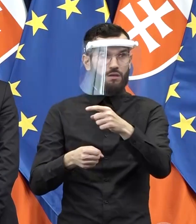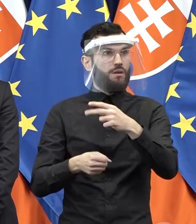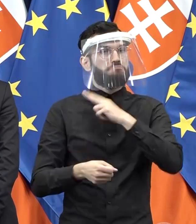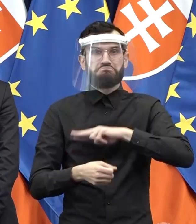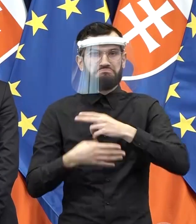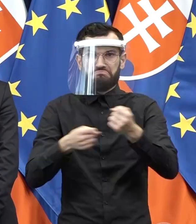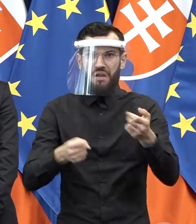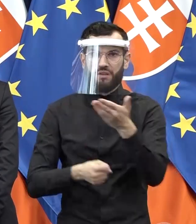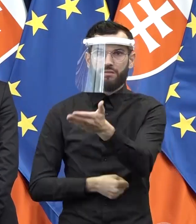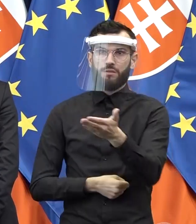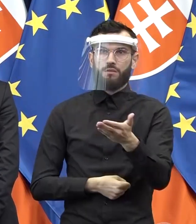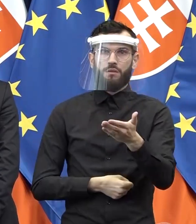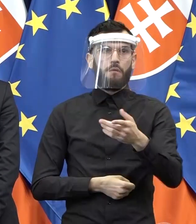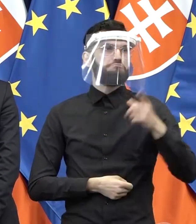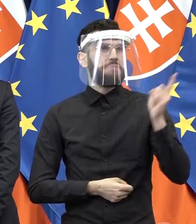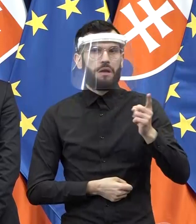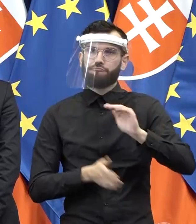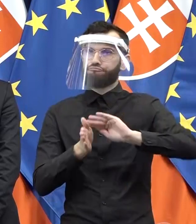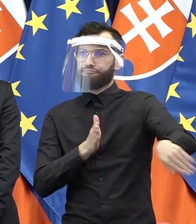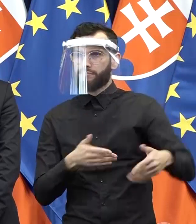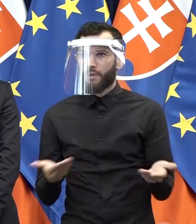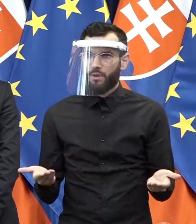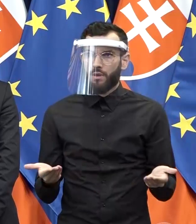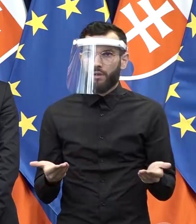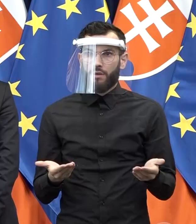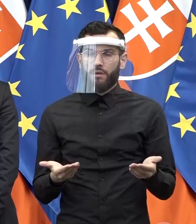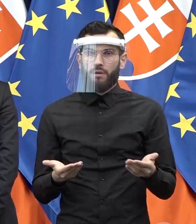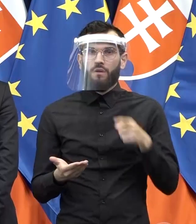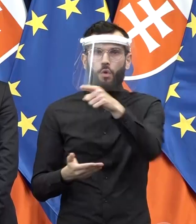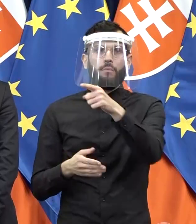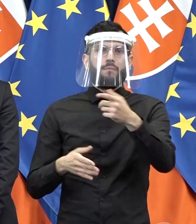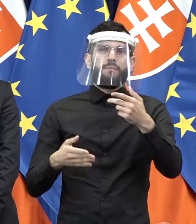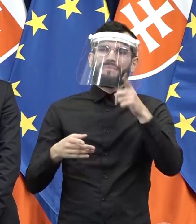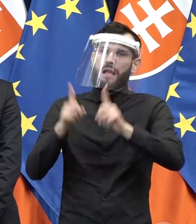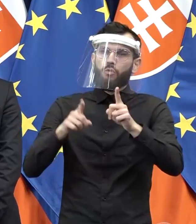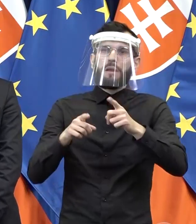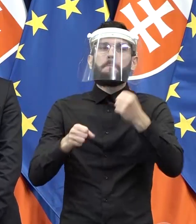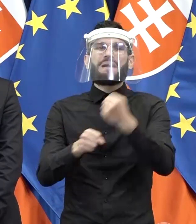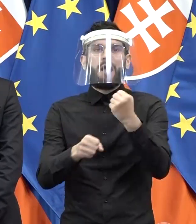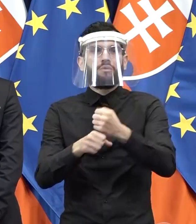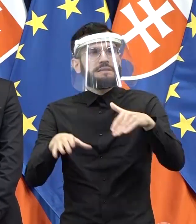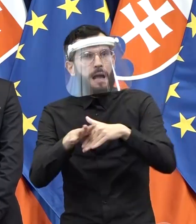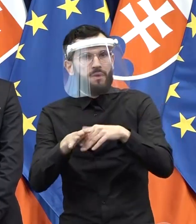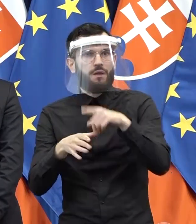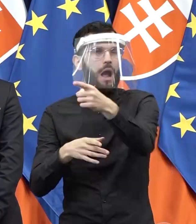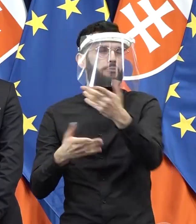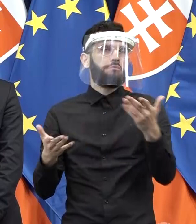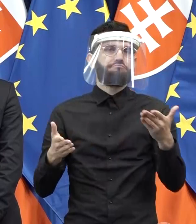nejakých príkazov alebo usmernení prítomných zdravotných pracovníkov, najmä